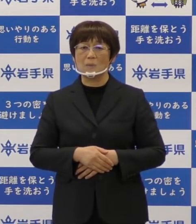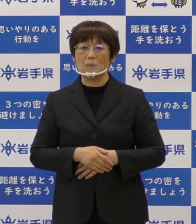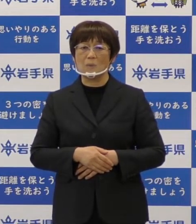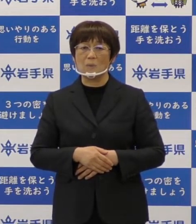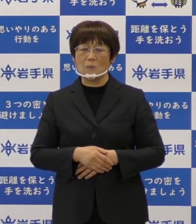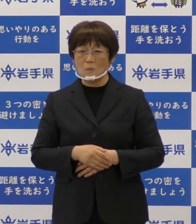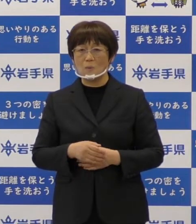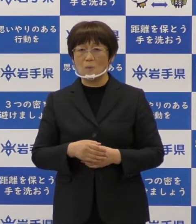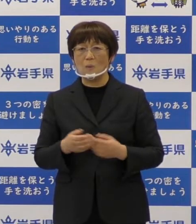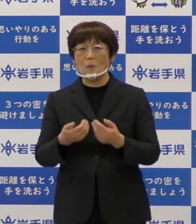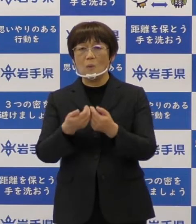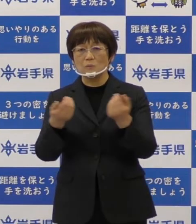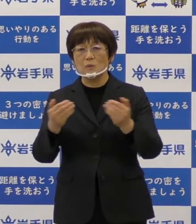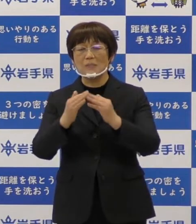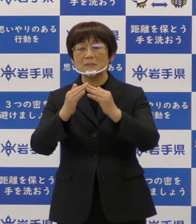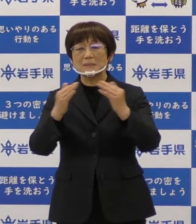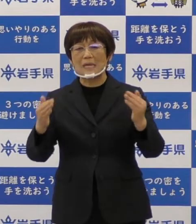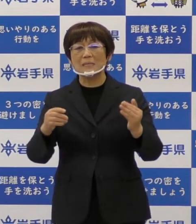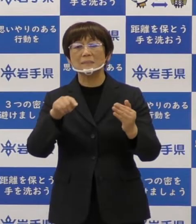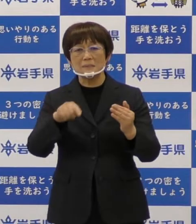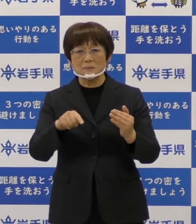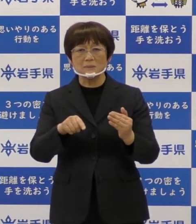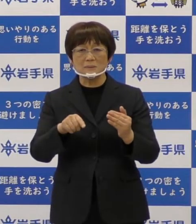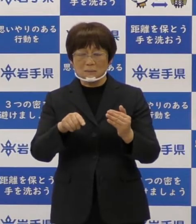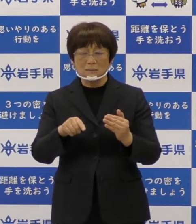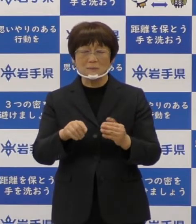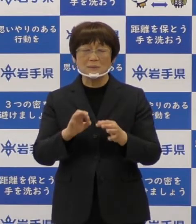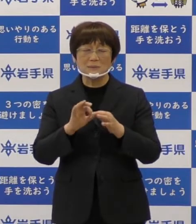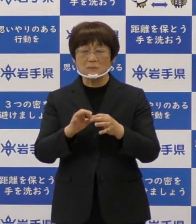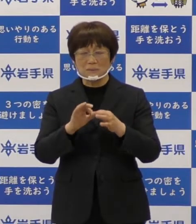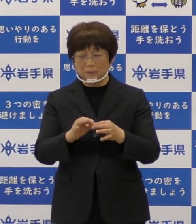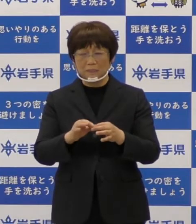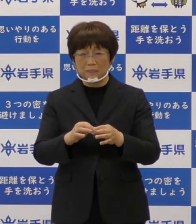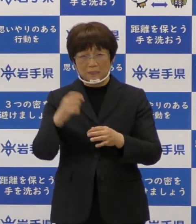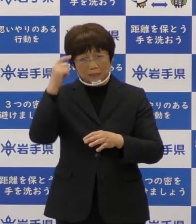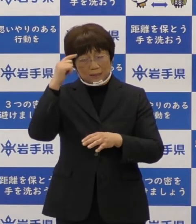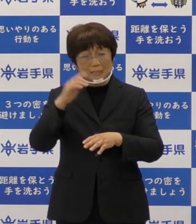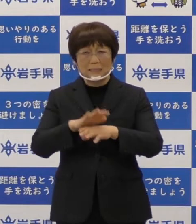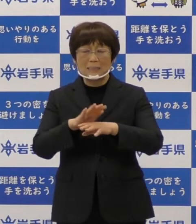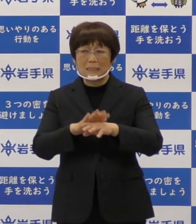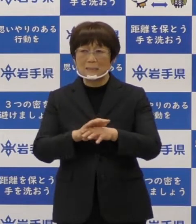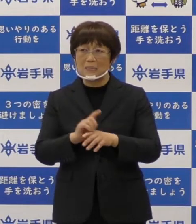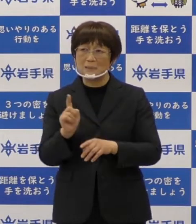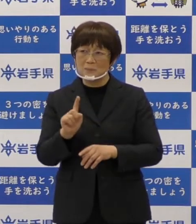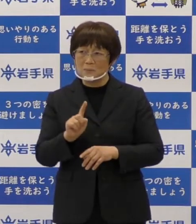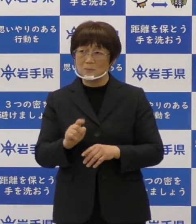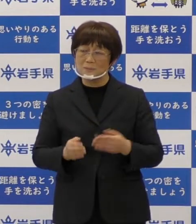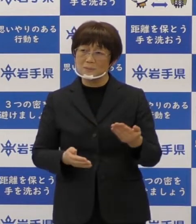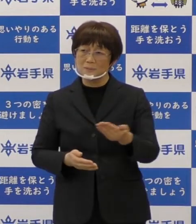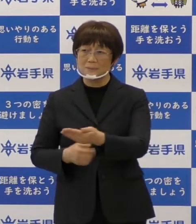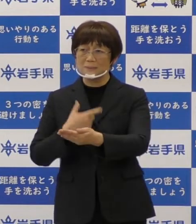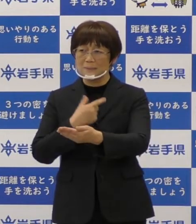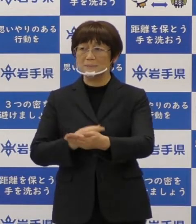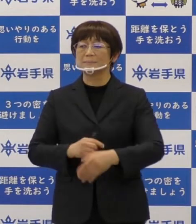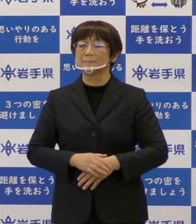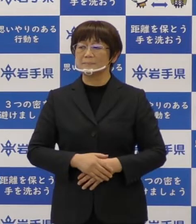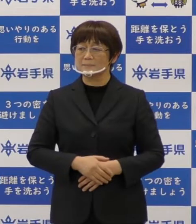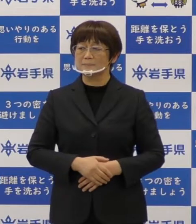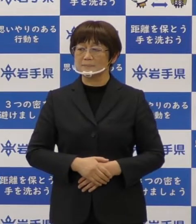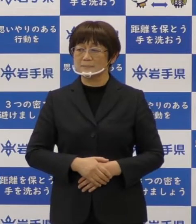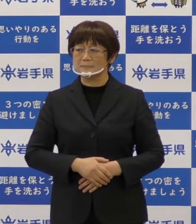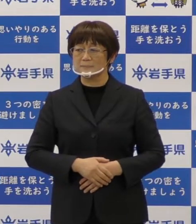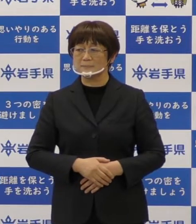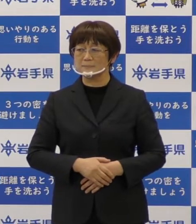送別会について、どのように認識していらっしゃるかというのを伺っていただいてよろしいですか。 はい。